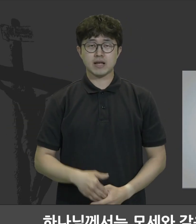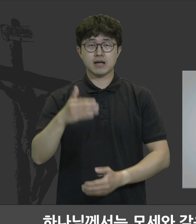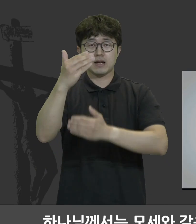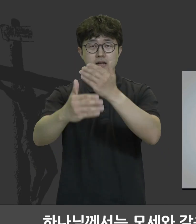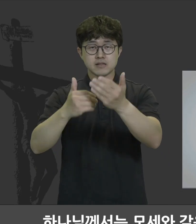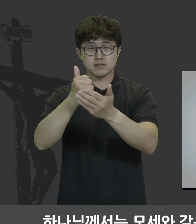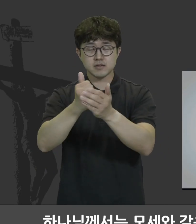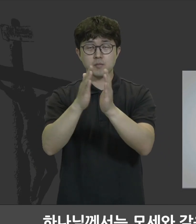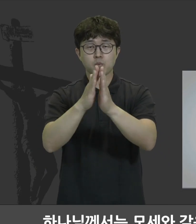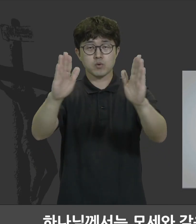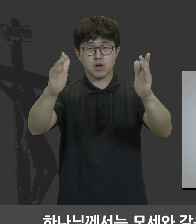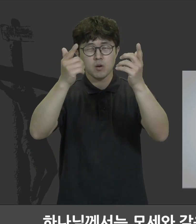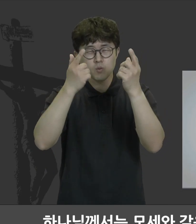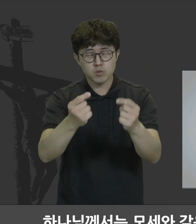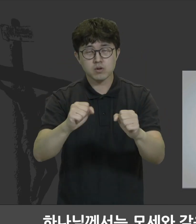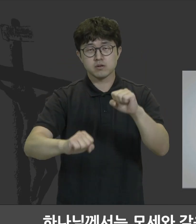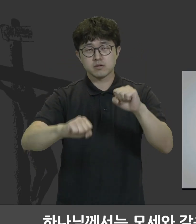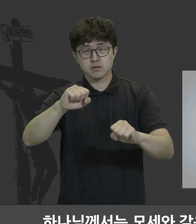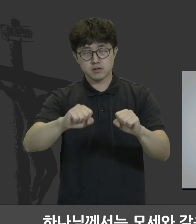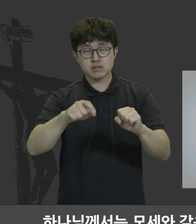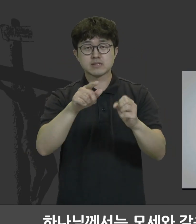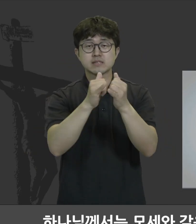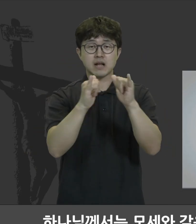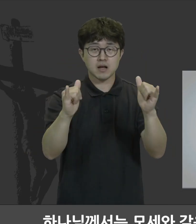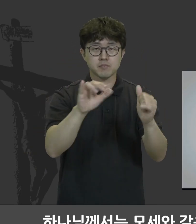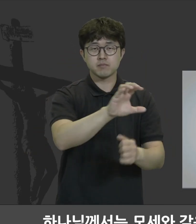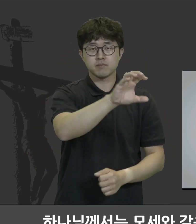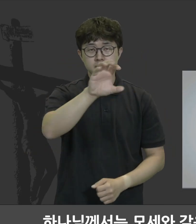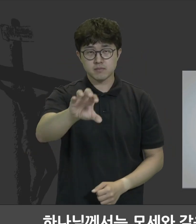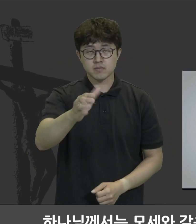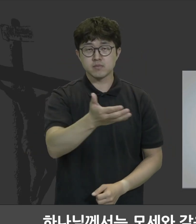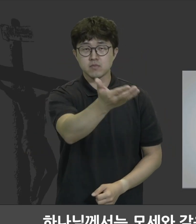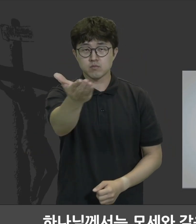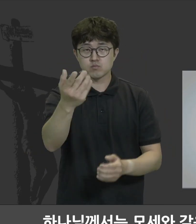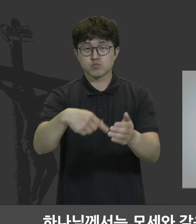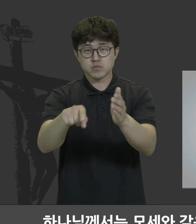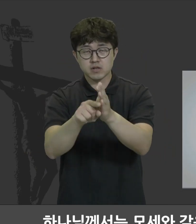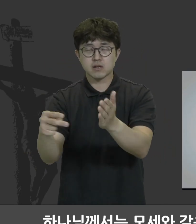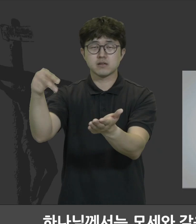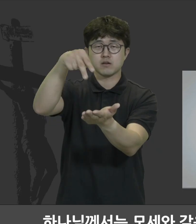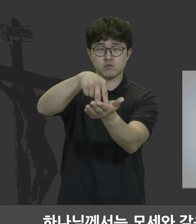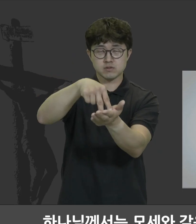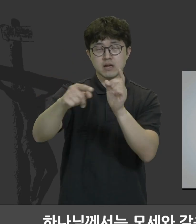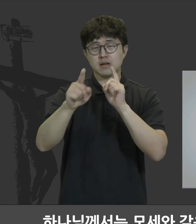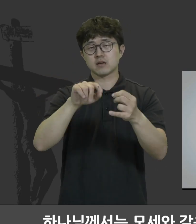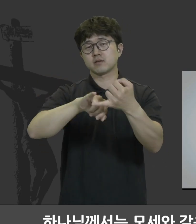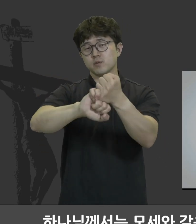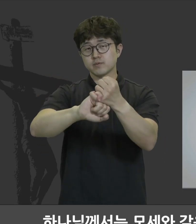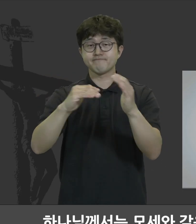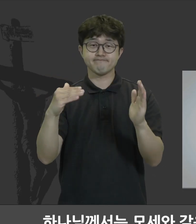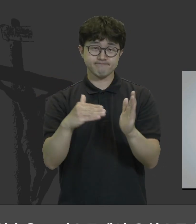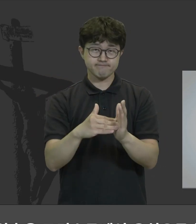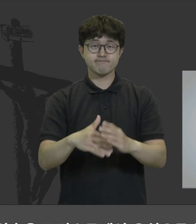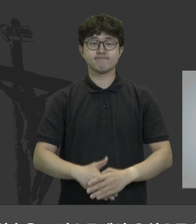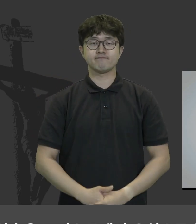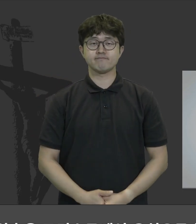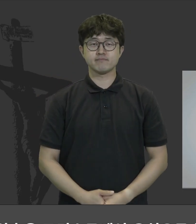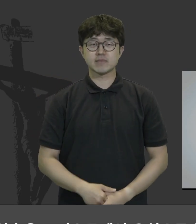하나님께서는 모세와 같은 선지자 하나를 그의 백성 가운데 세우실 것이라고 약속하셨습니다. 이